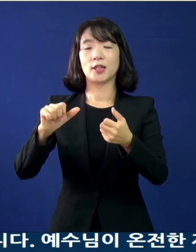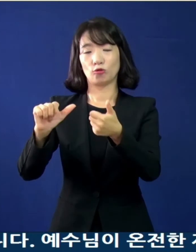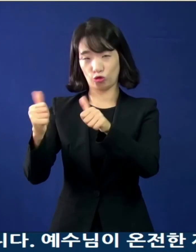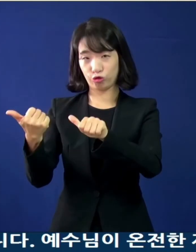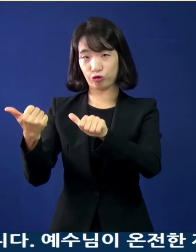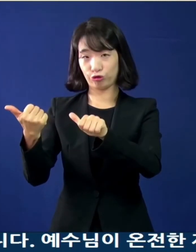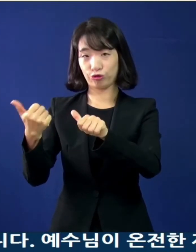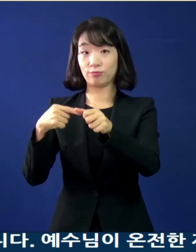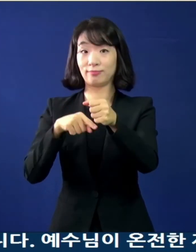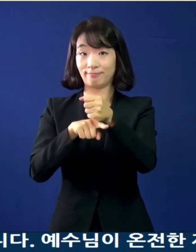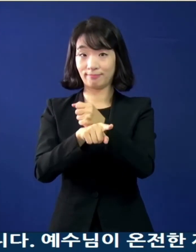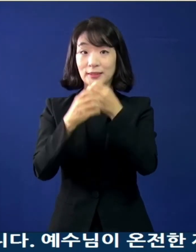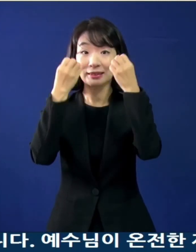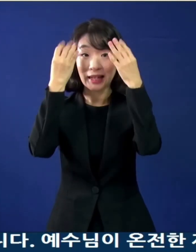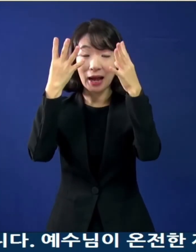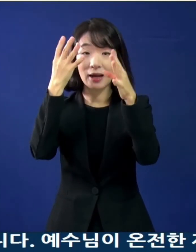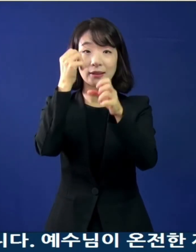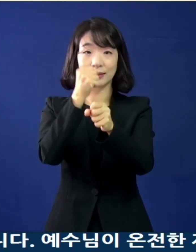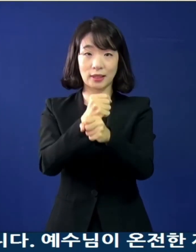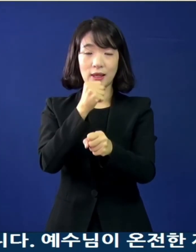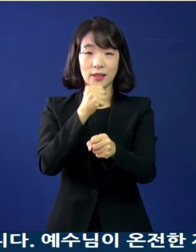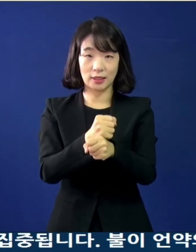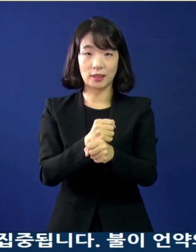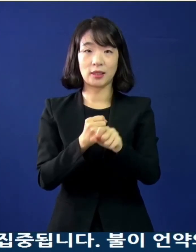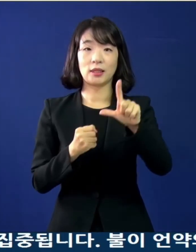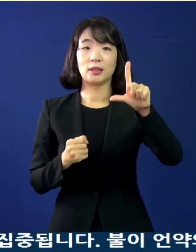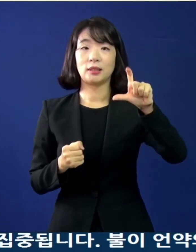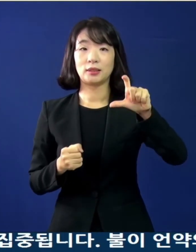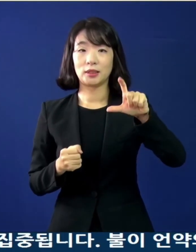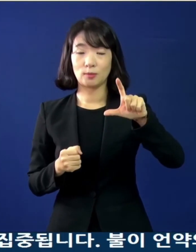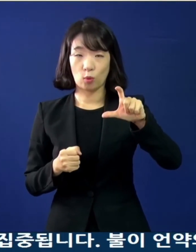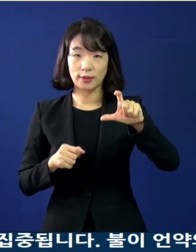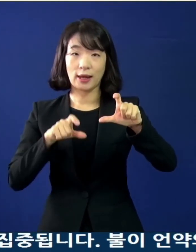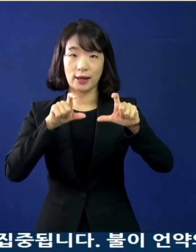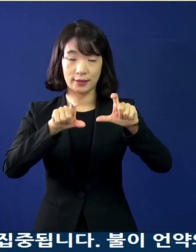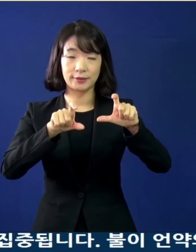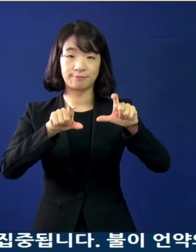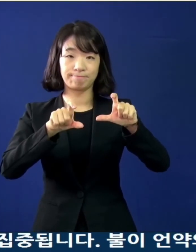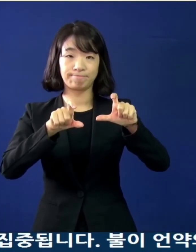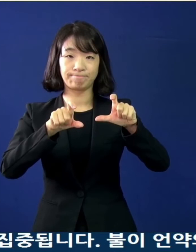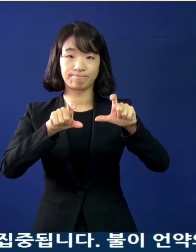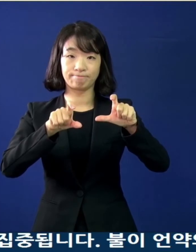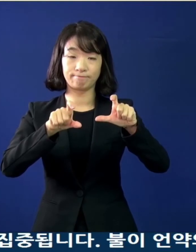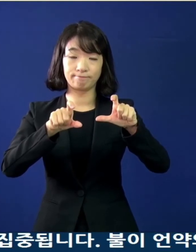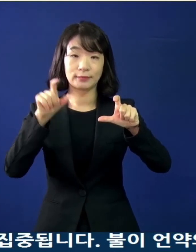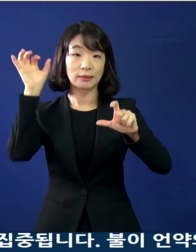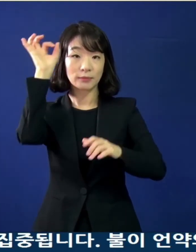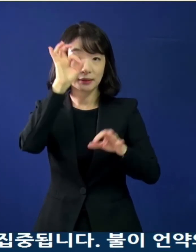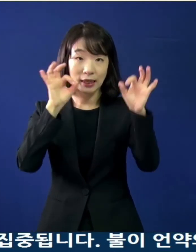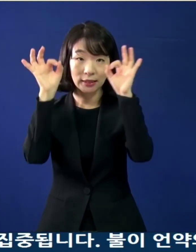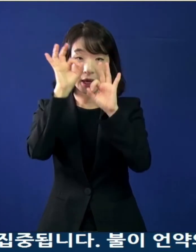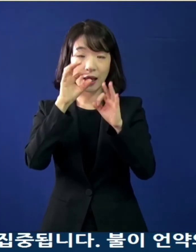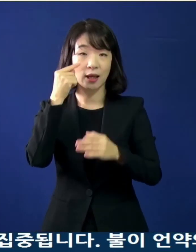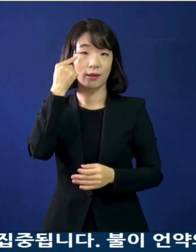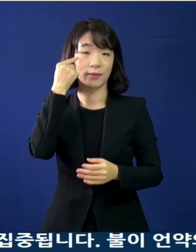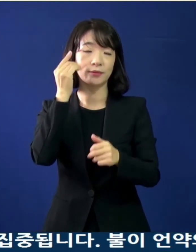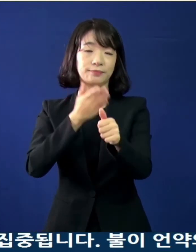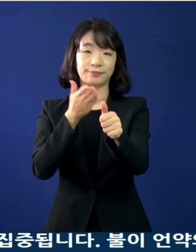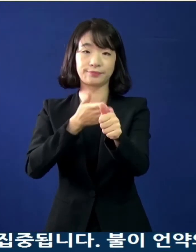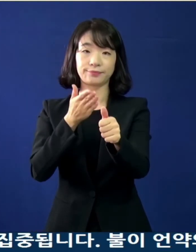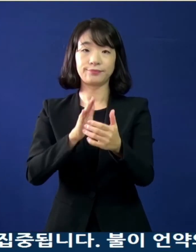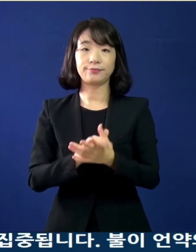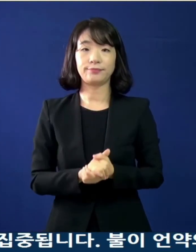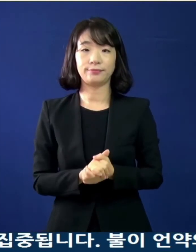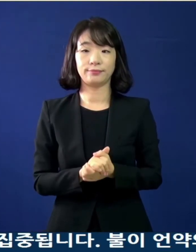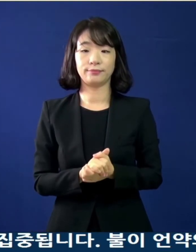창세기 15장에 기록이 되어 있습니다. 창세기 15장 한번 찾아가 주시면 좋겠습니다. 창세기 15장에서